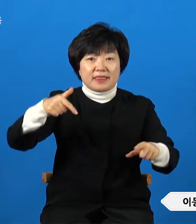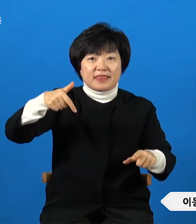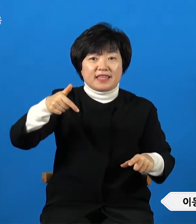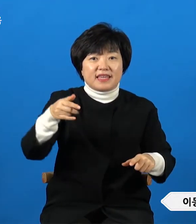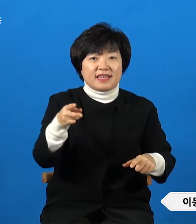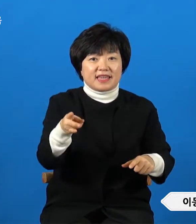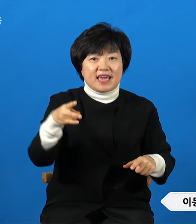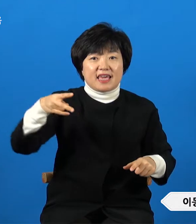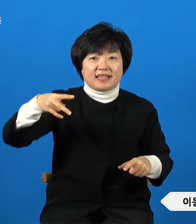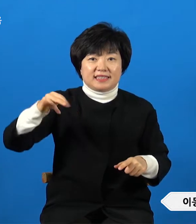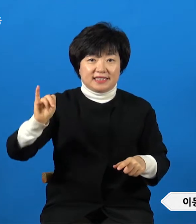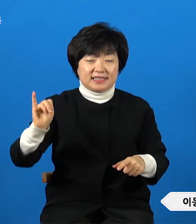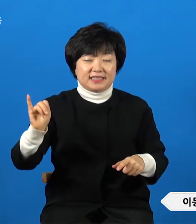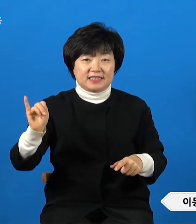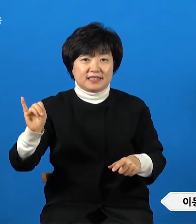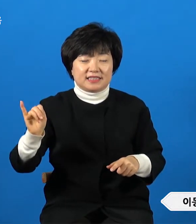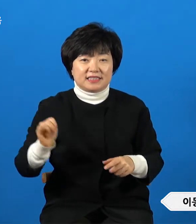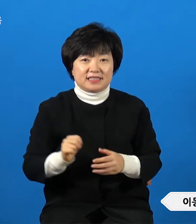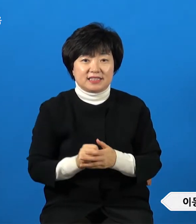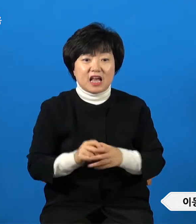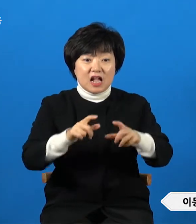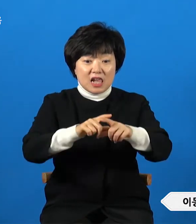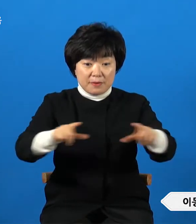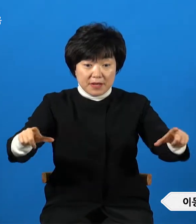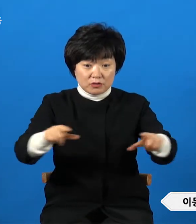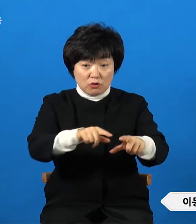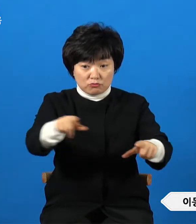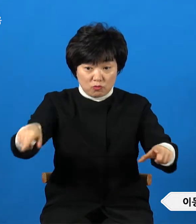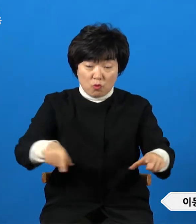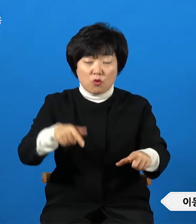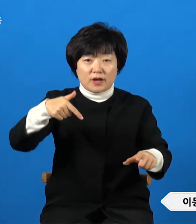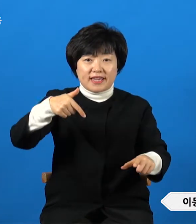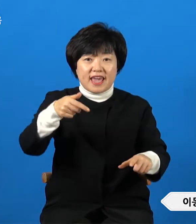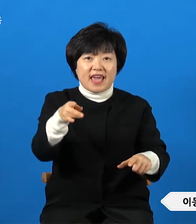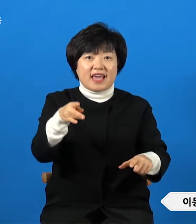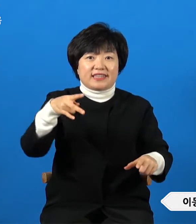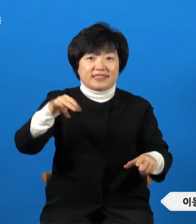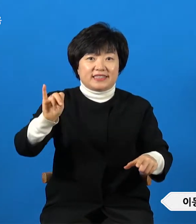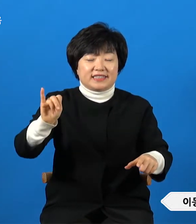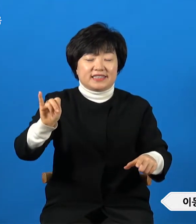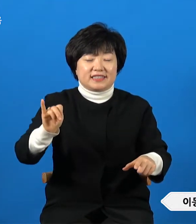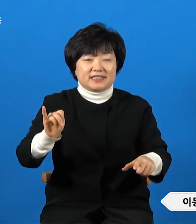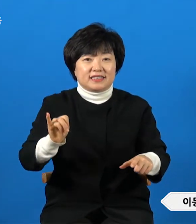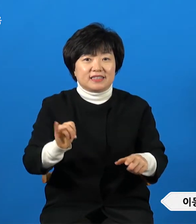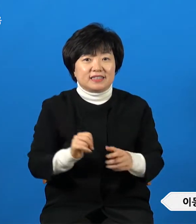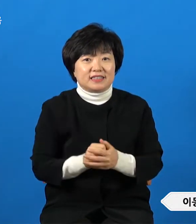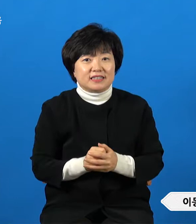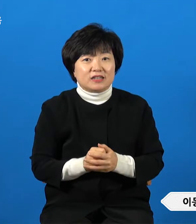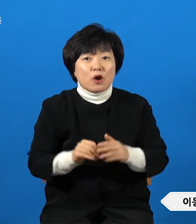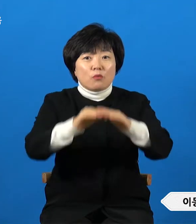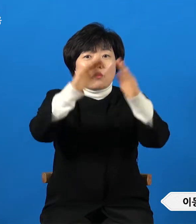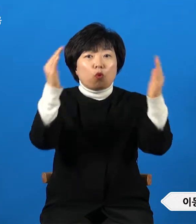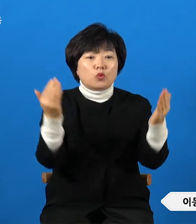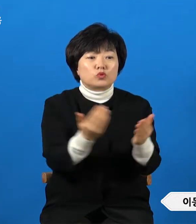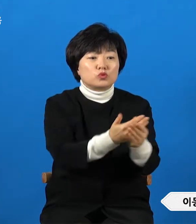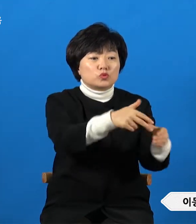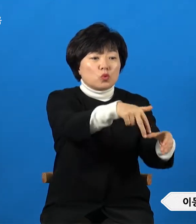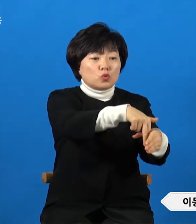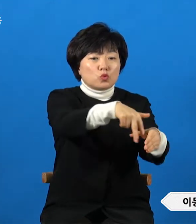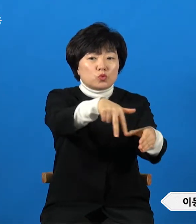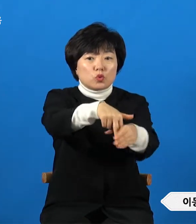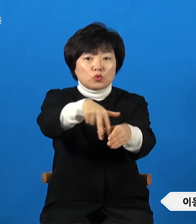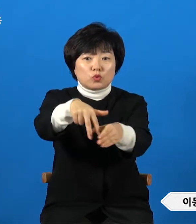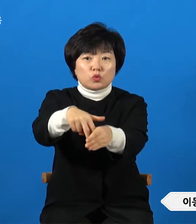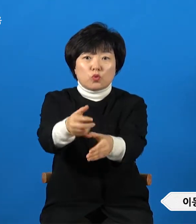부릅니다. General Revelation. 일반적으로 하나님이 계시하시는 것. 일반 계시를 통한 진리는 모든 종교가 다 갖고